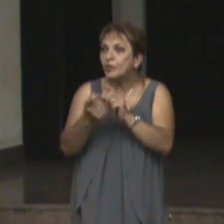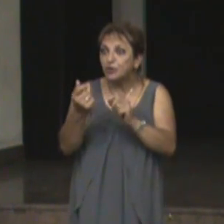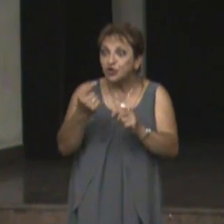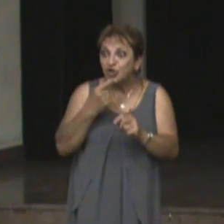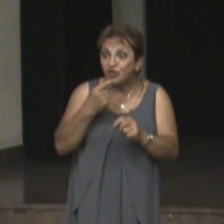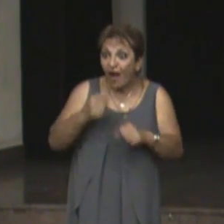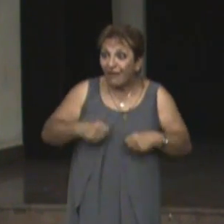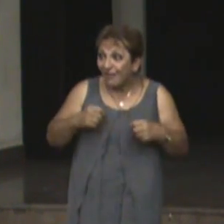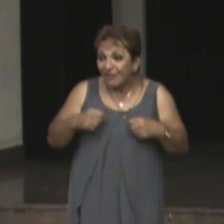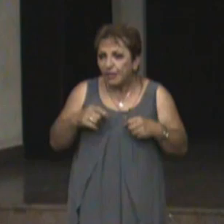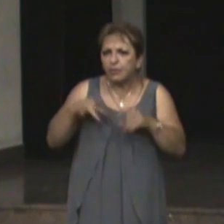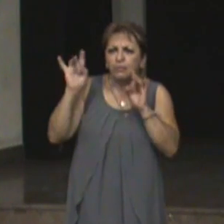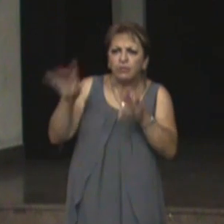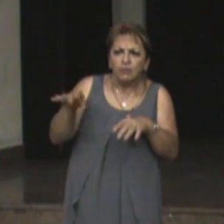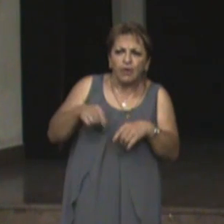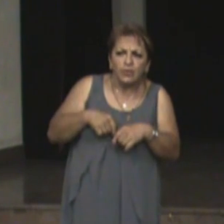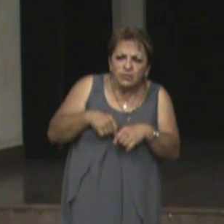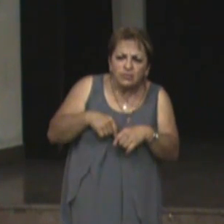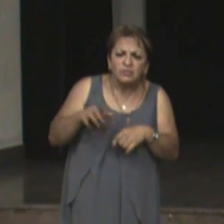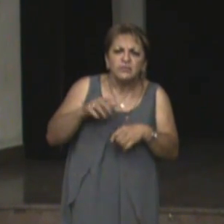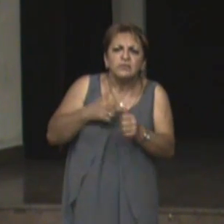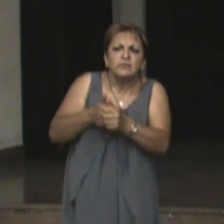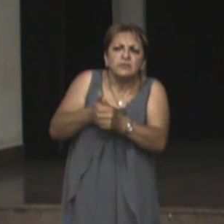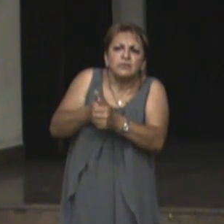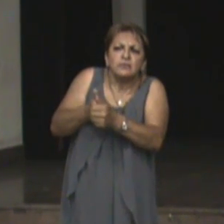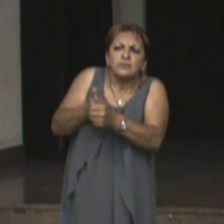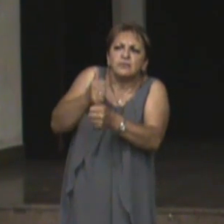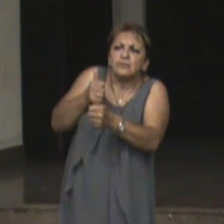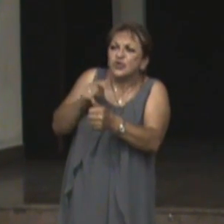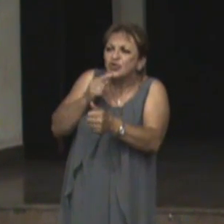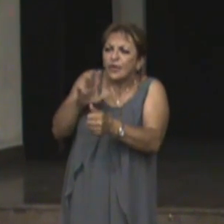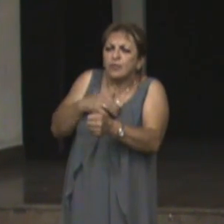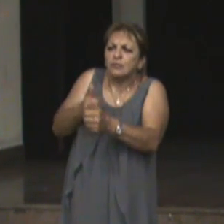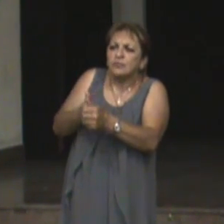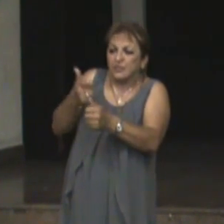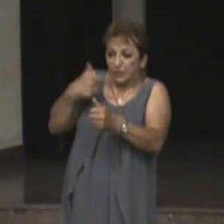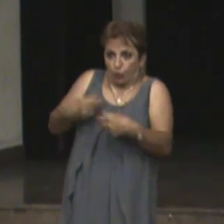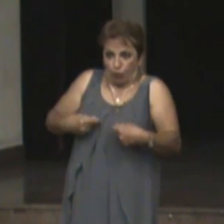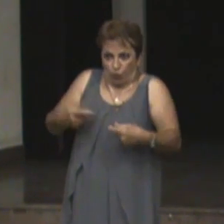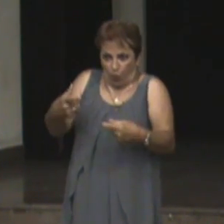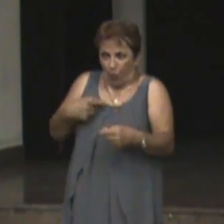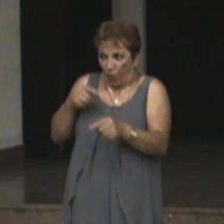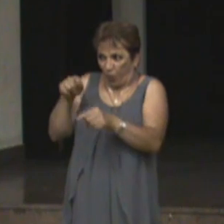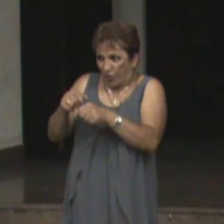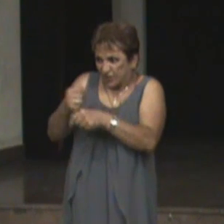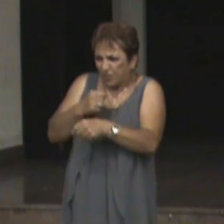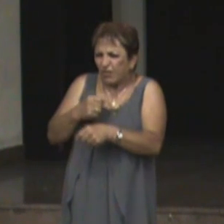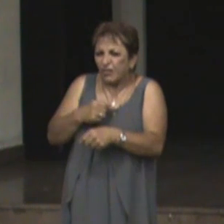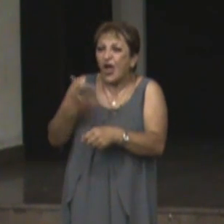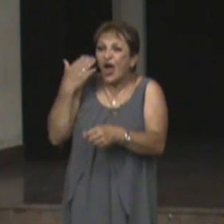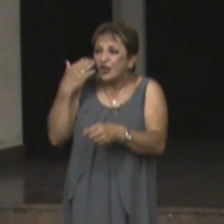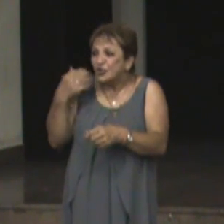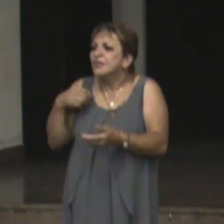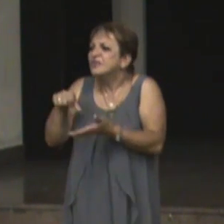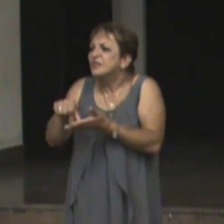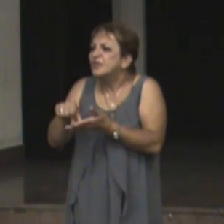արդեն ջանք թափեմ, ինձանից ինչ-որ բան պիտի կորզեմ, ինքս ինձ ինչ-որ հարցում ստիպեմ,